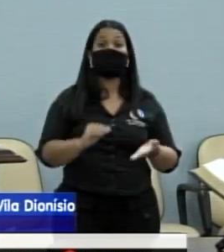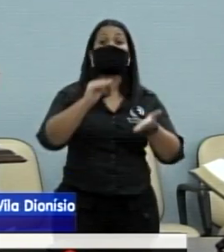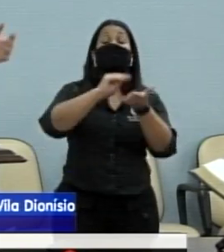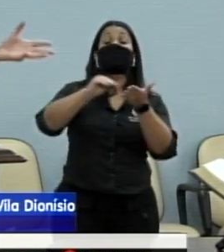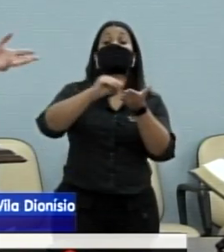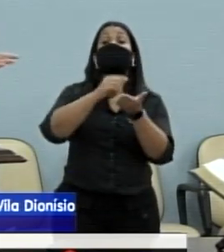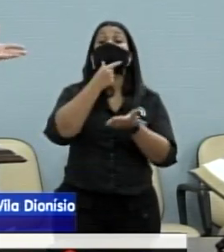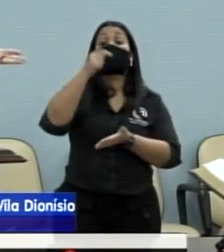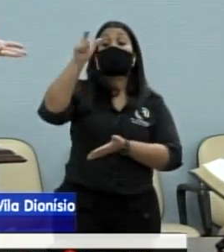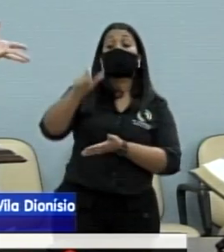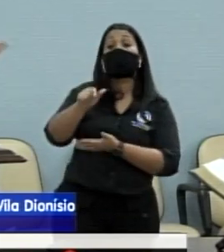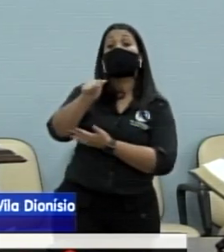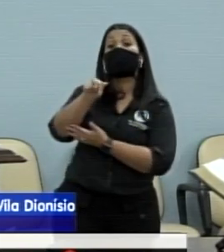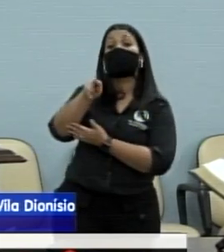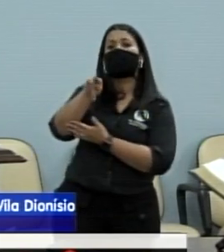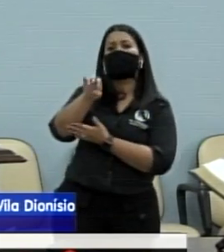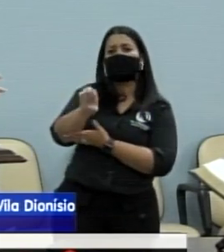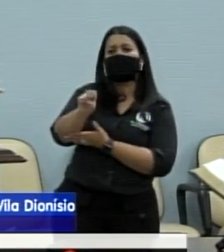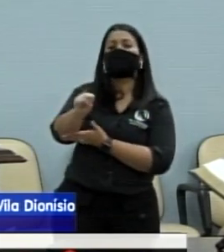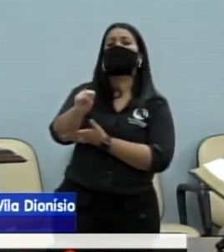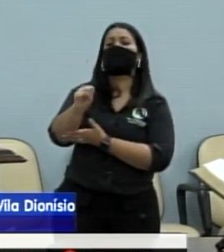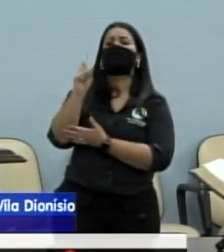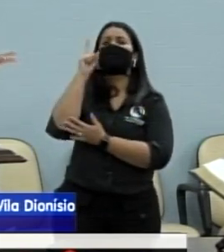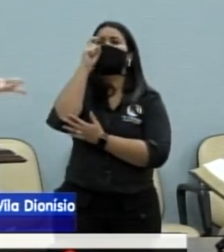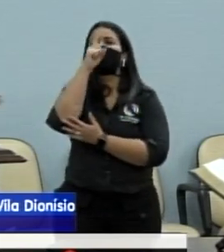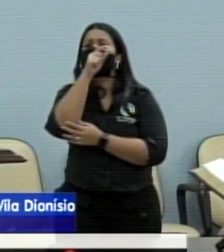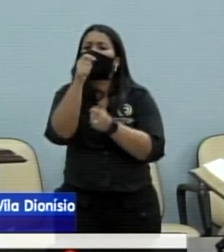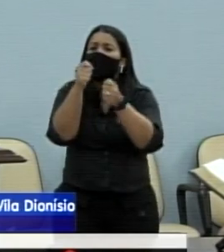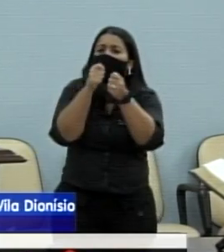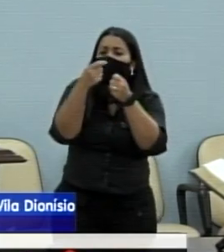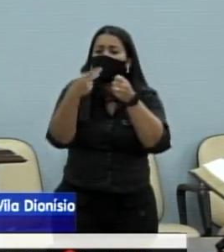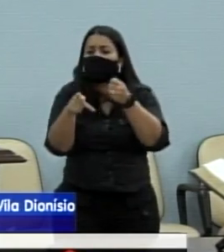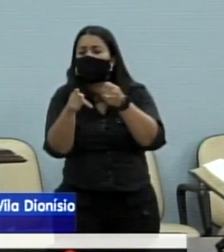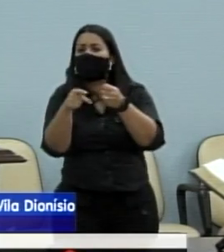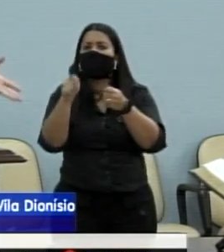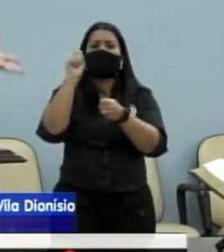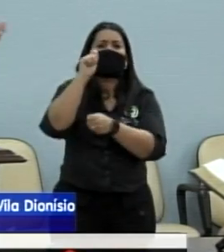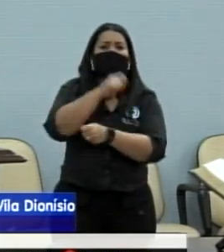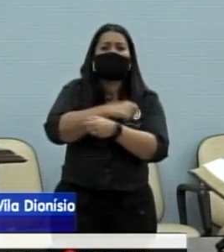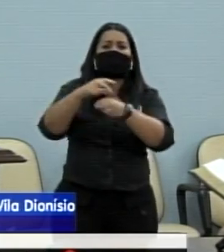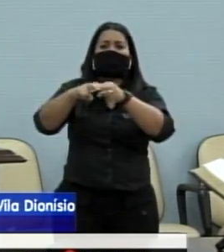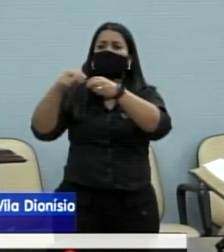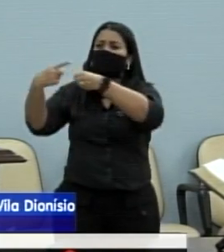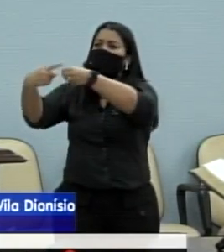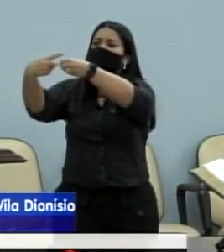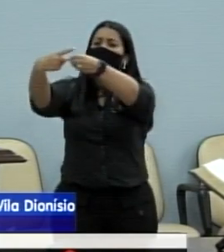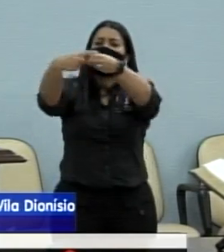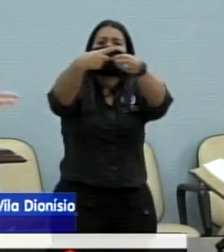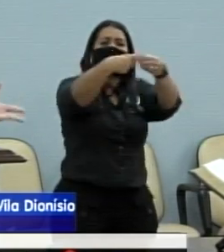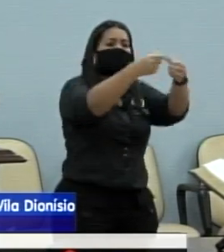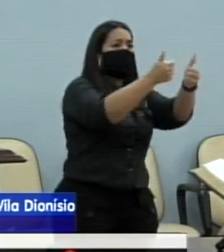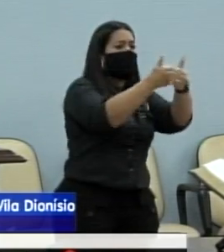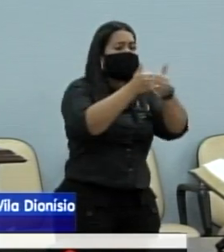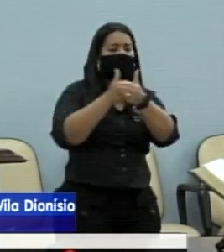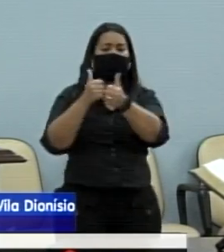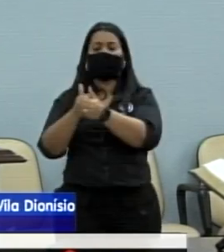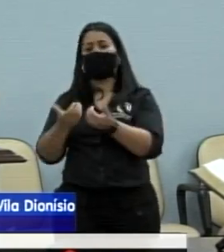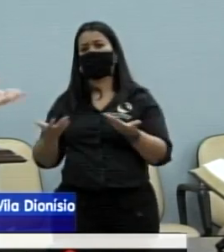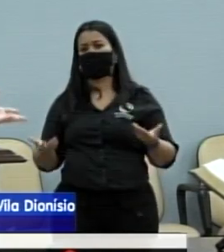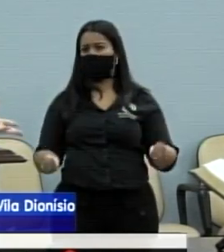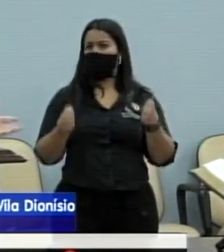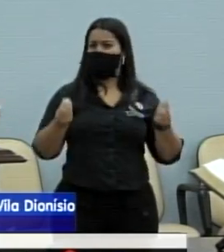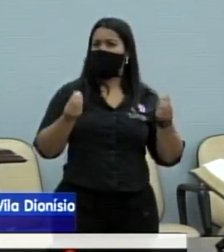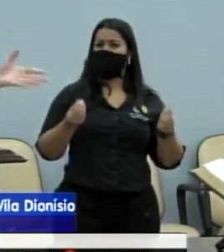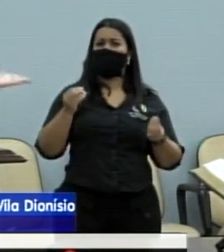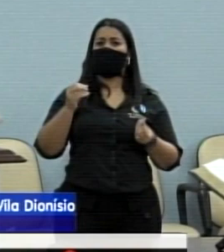Secretário Aldenes diz que tem dificuldade de administrar Rio Preto por conta das cidades vizinhas. Pelo amor de Deus, pelo amor de Deus,